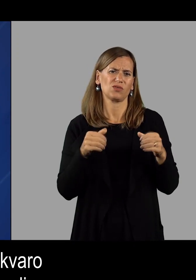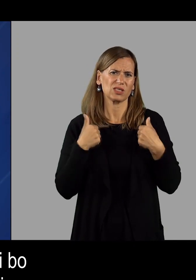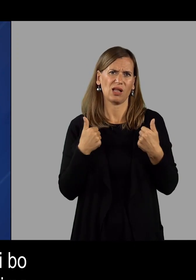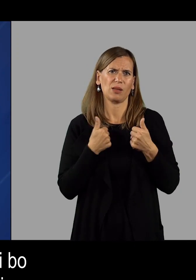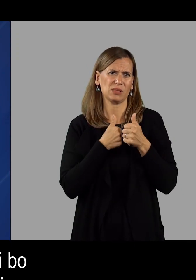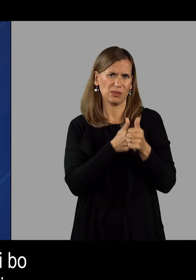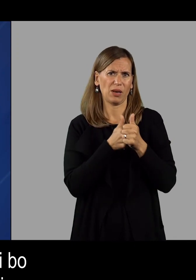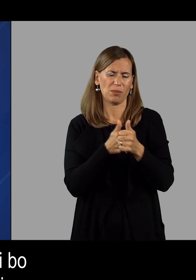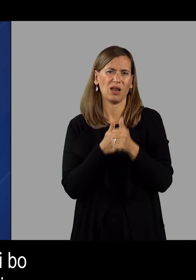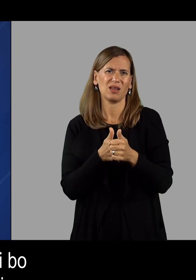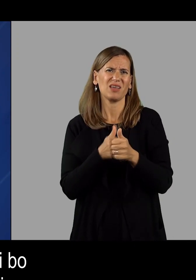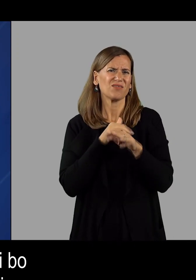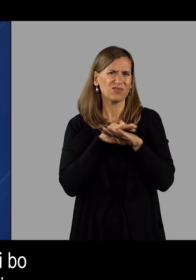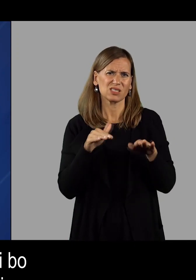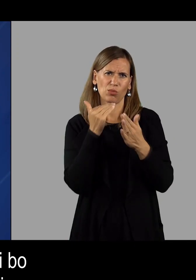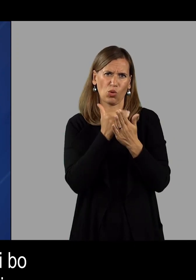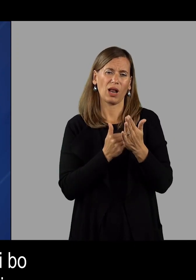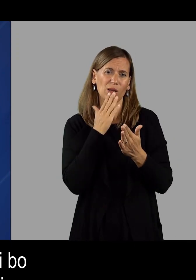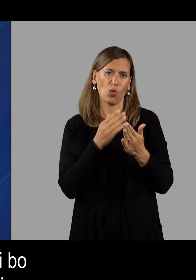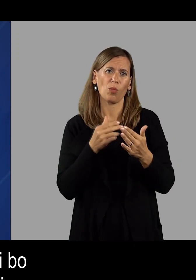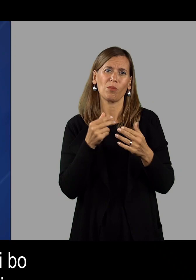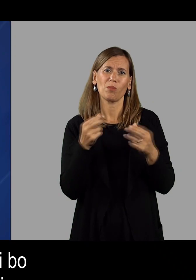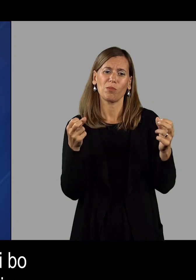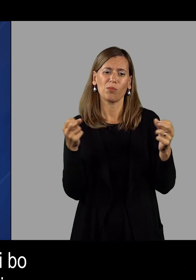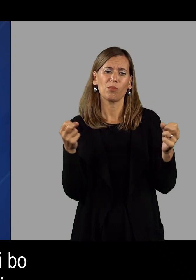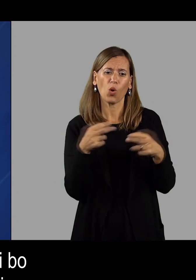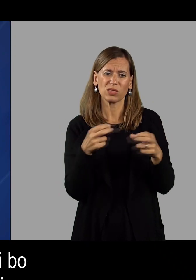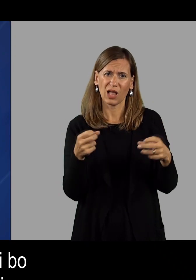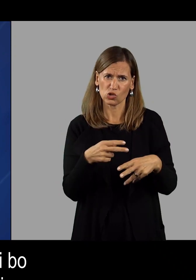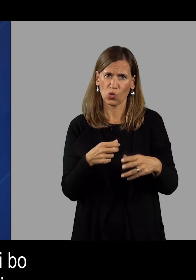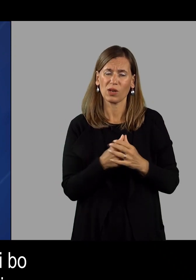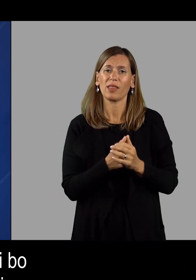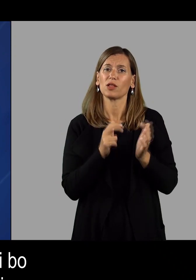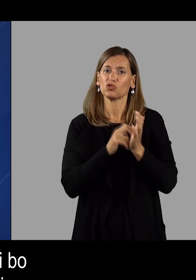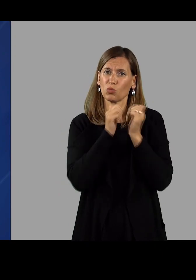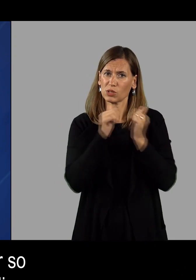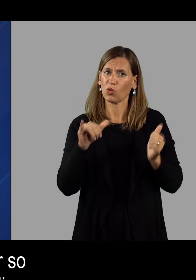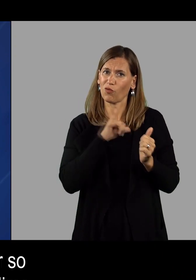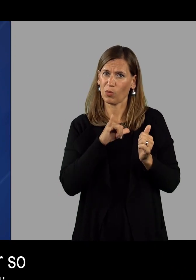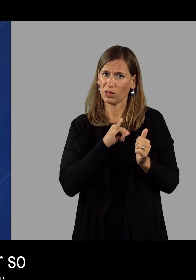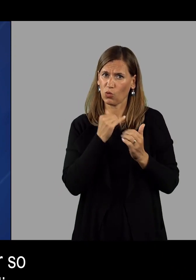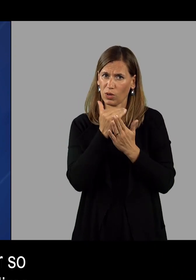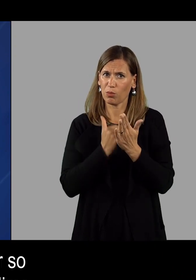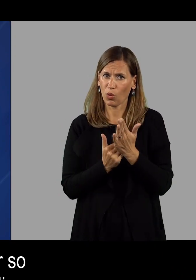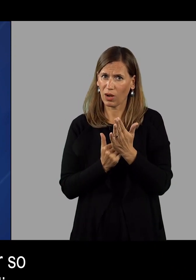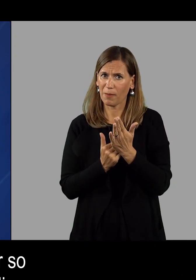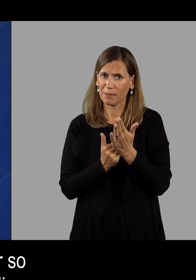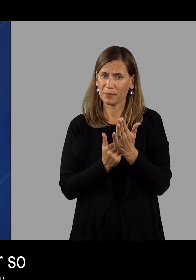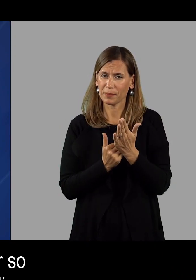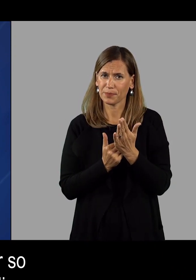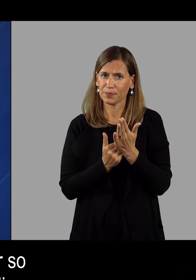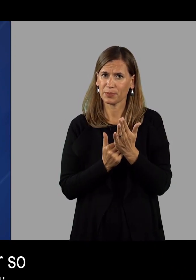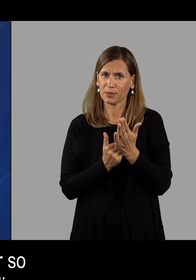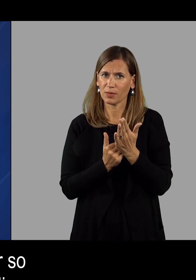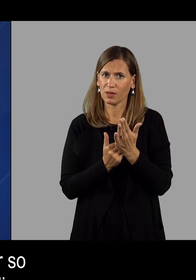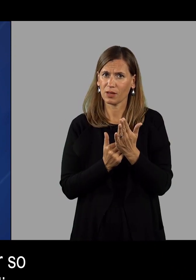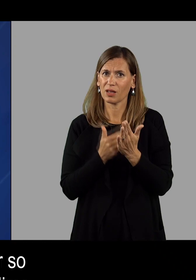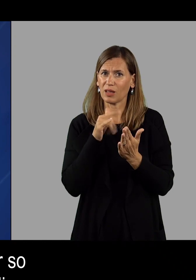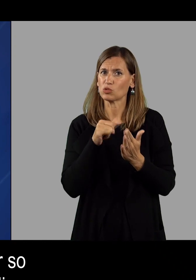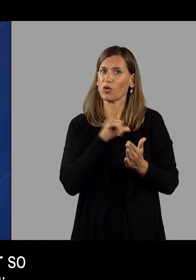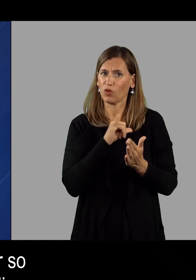veseljem spremljali ves program, ki je podnaslovljen, še posebej pa informativni program,